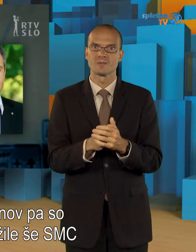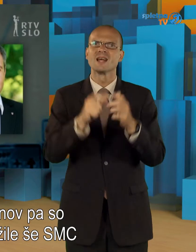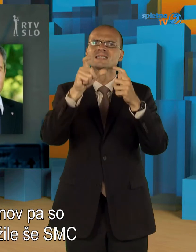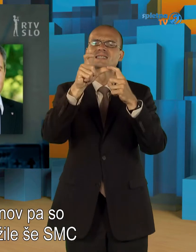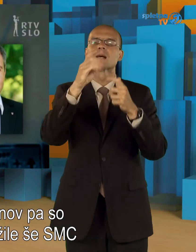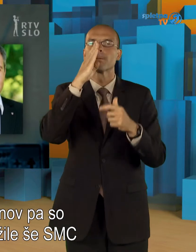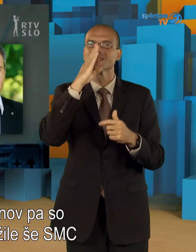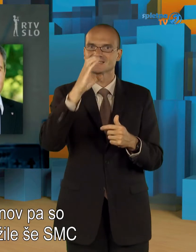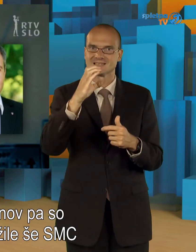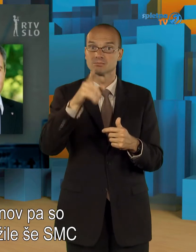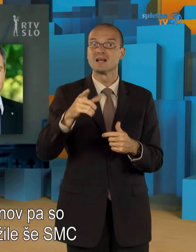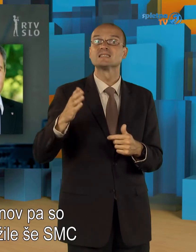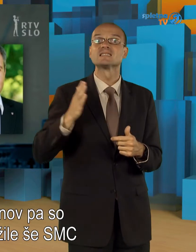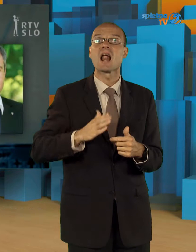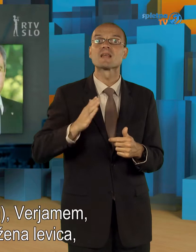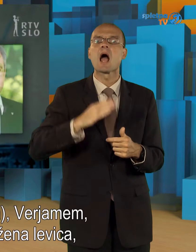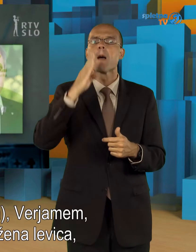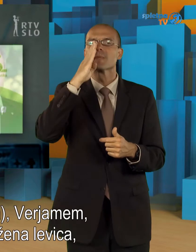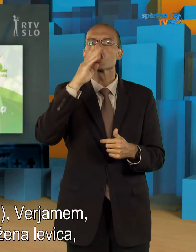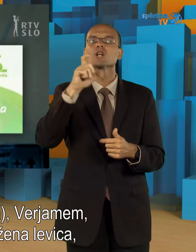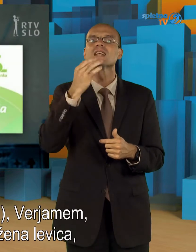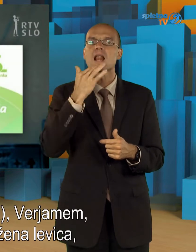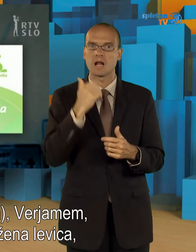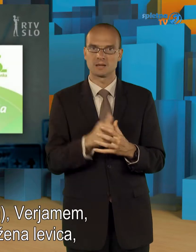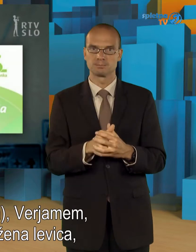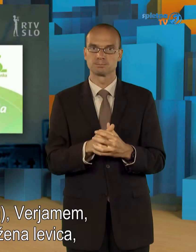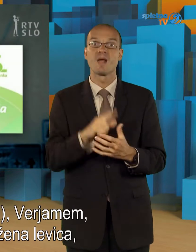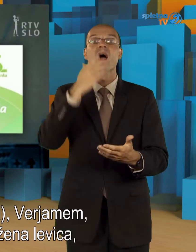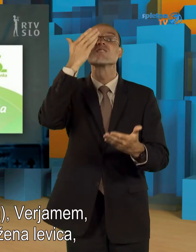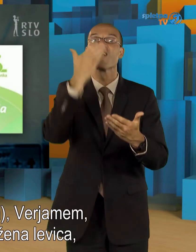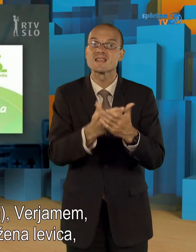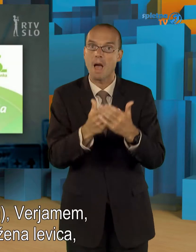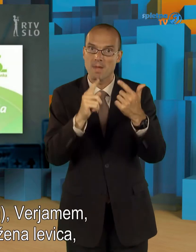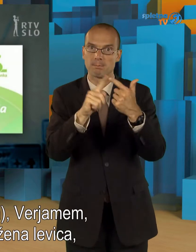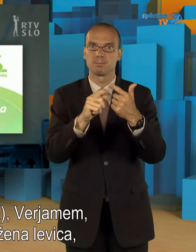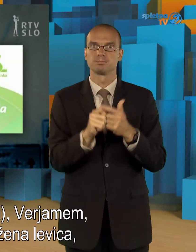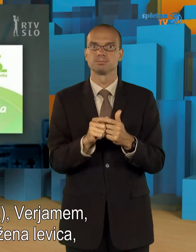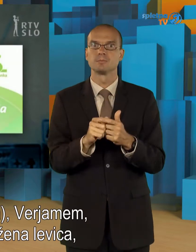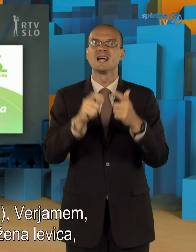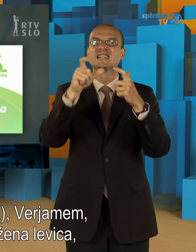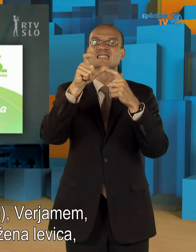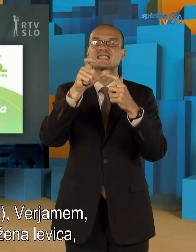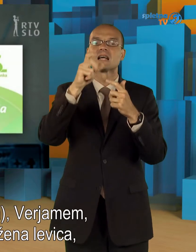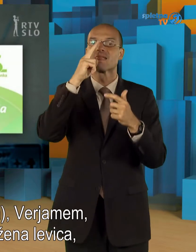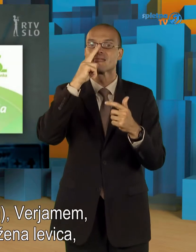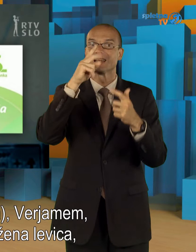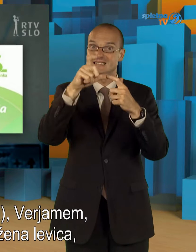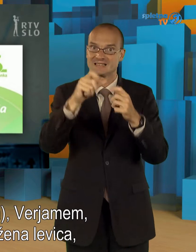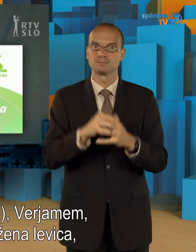SNS, koalicija Združena levica, Piratska stranka Slovenije, Zeleni Slovenije, Enakopravni državljani,